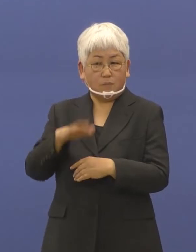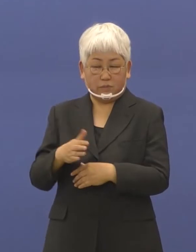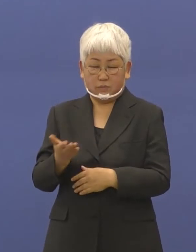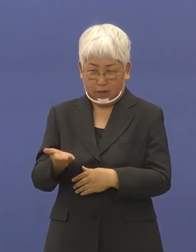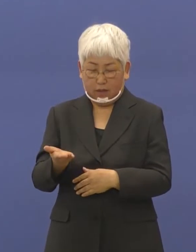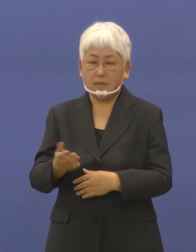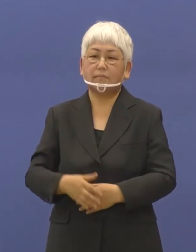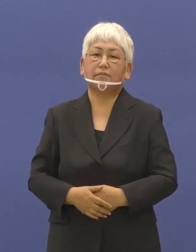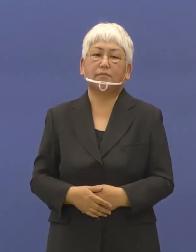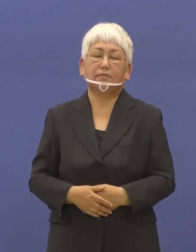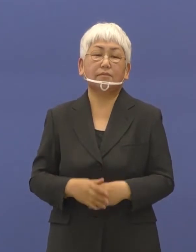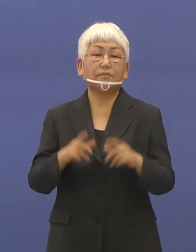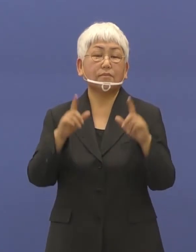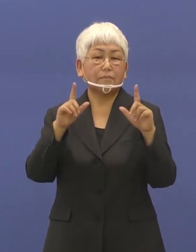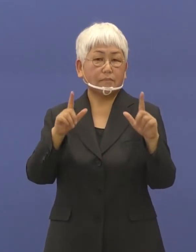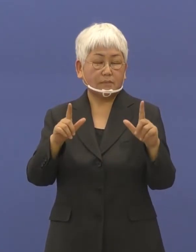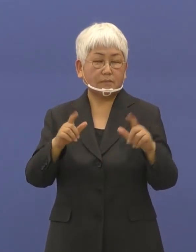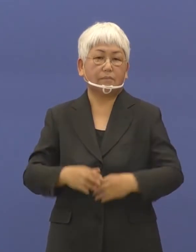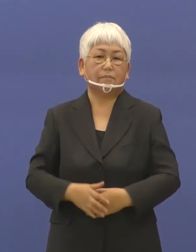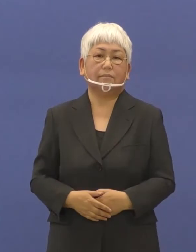過去その